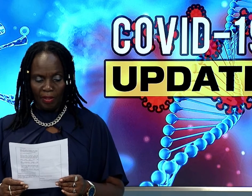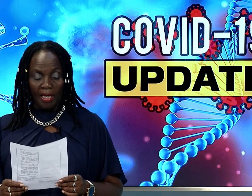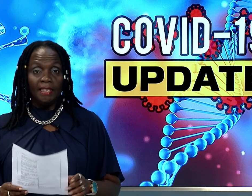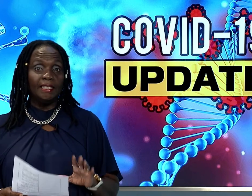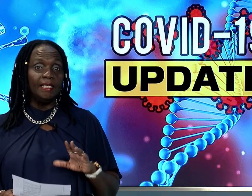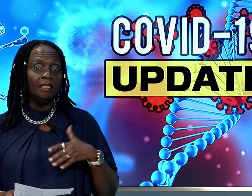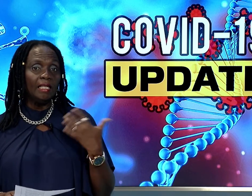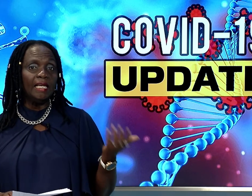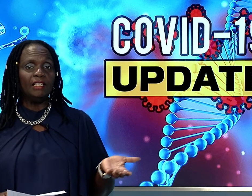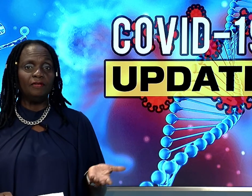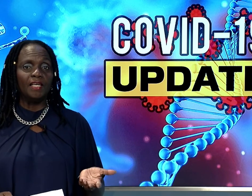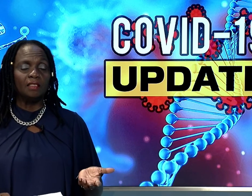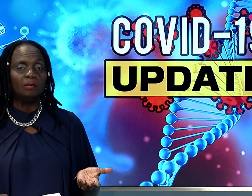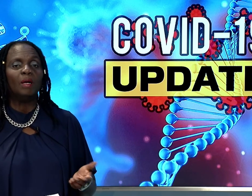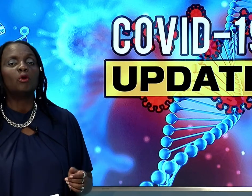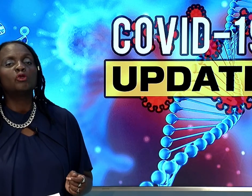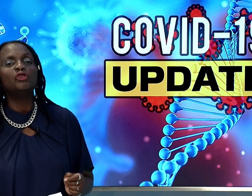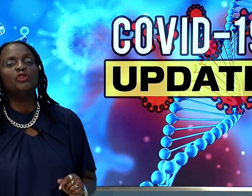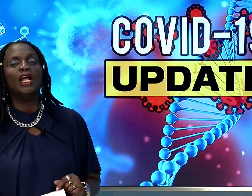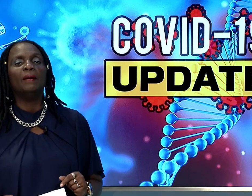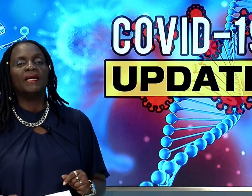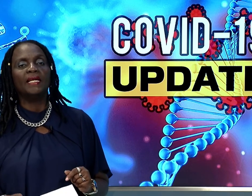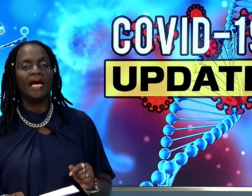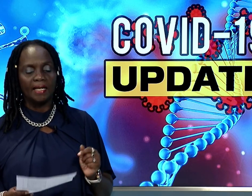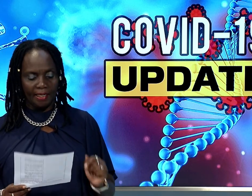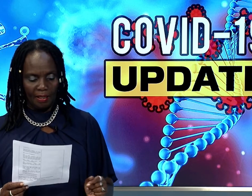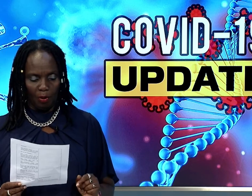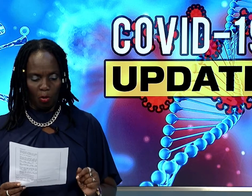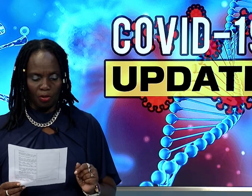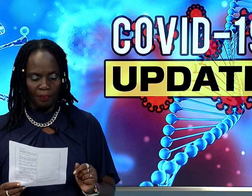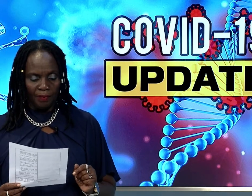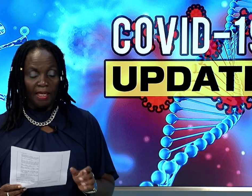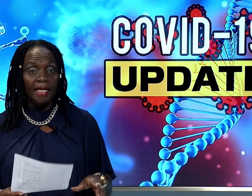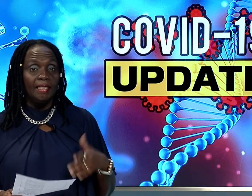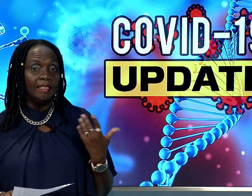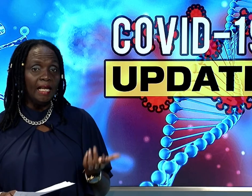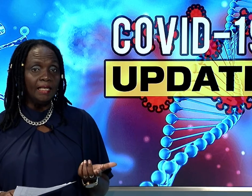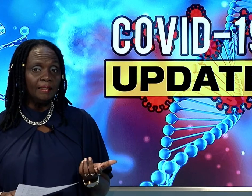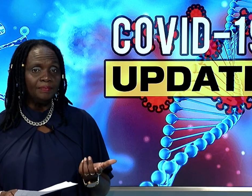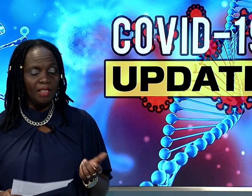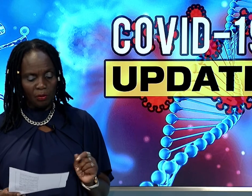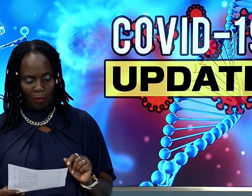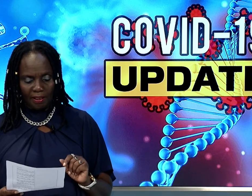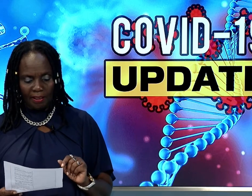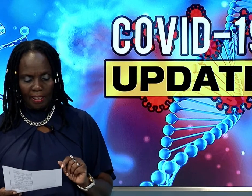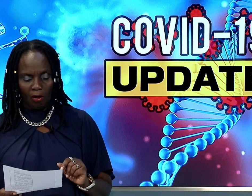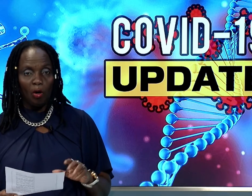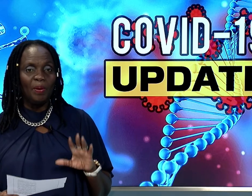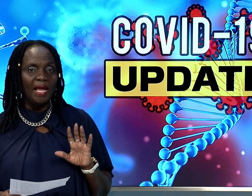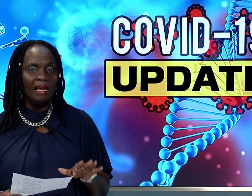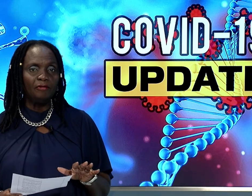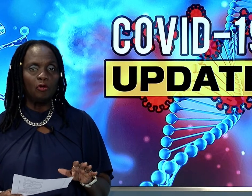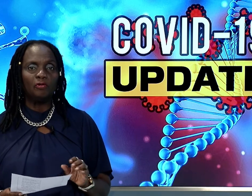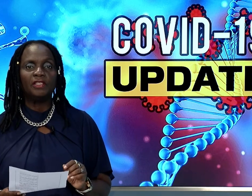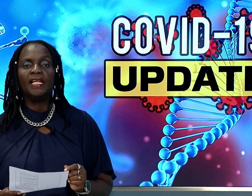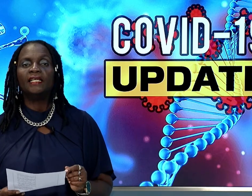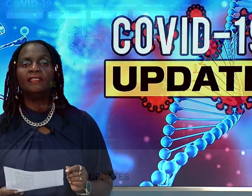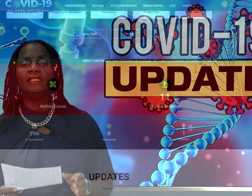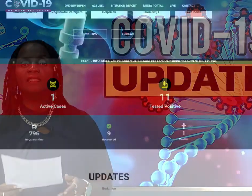pandemie, die niet alleen de wereld, maar ook Suriname in haar greep houdt. De teller is momenteel op